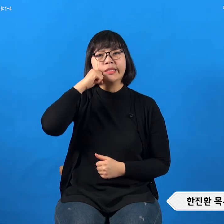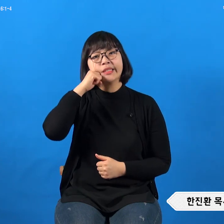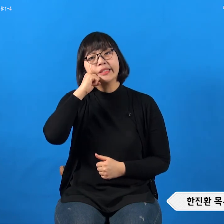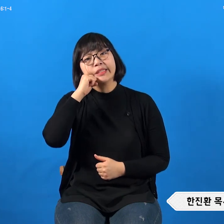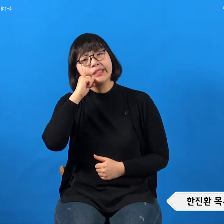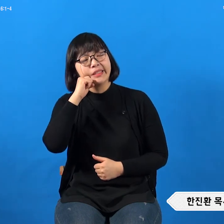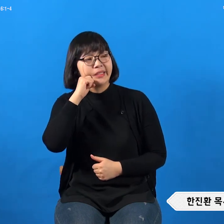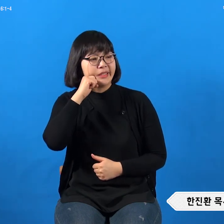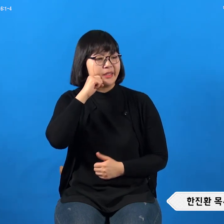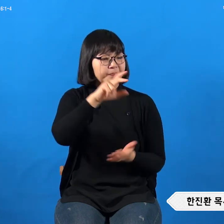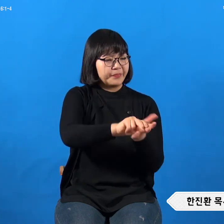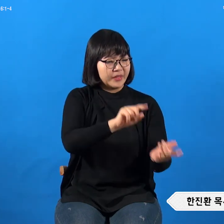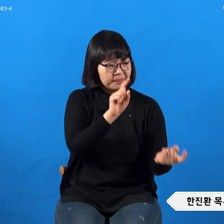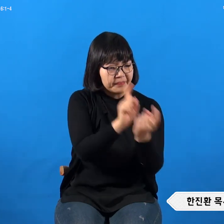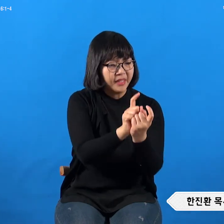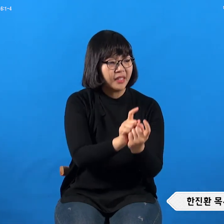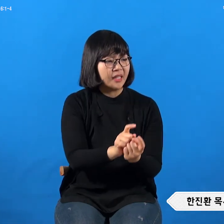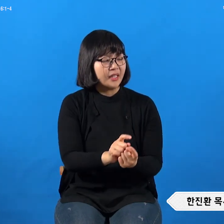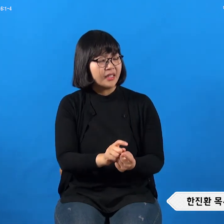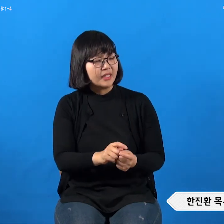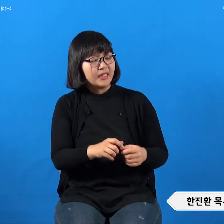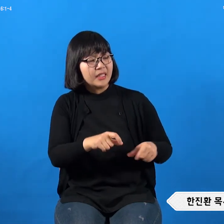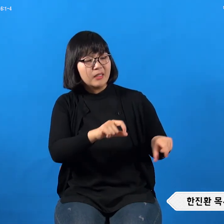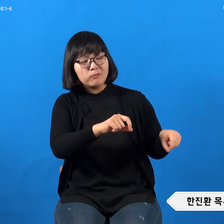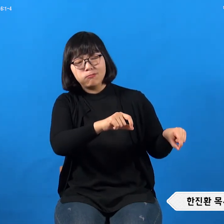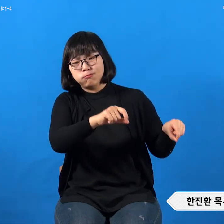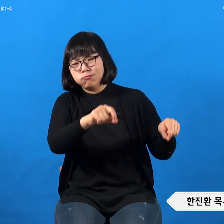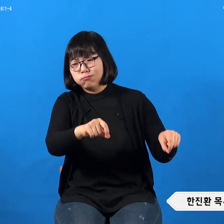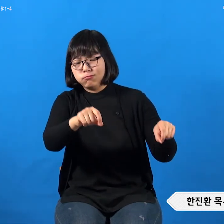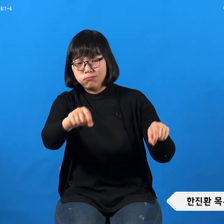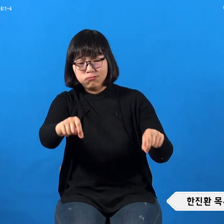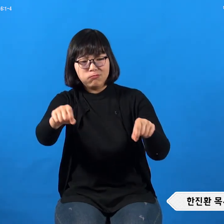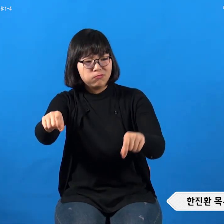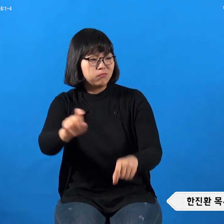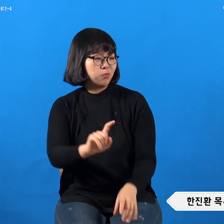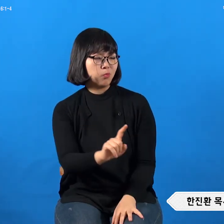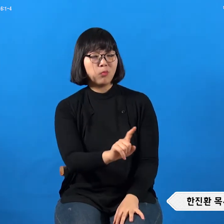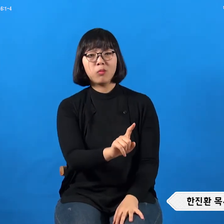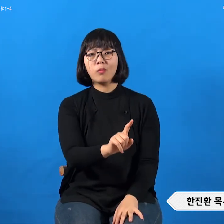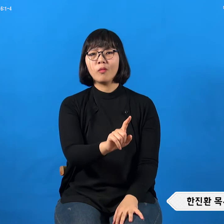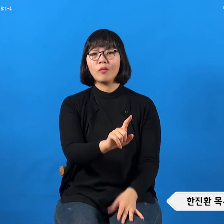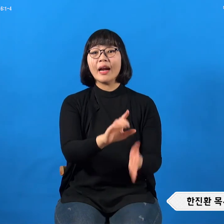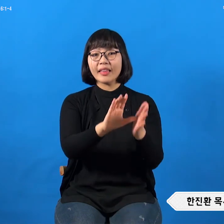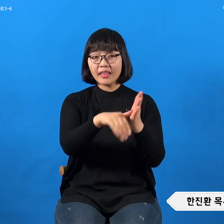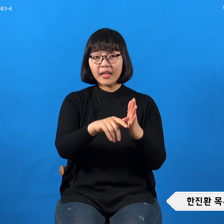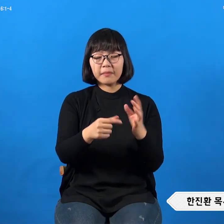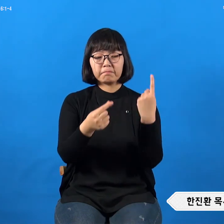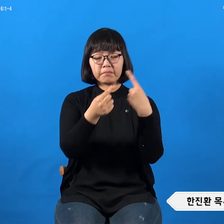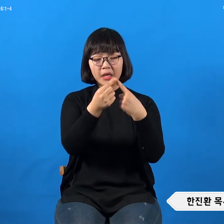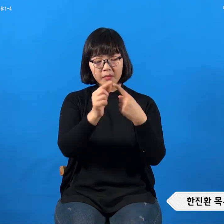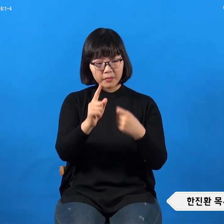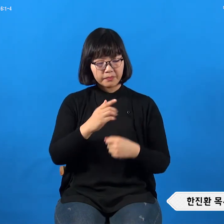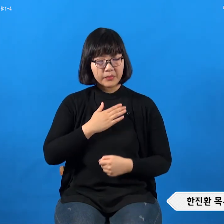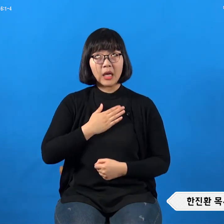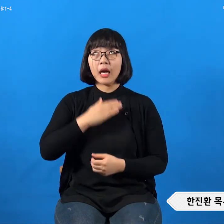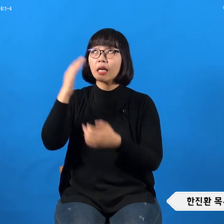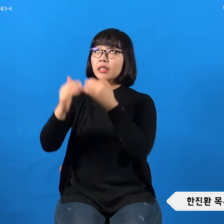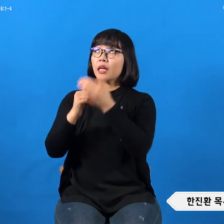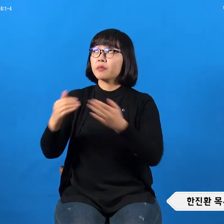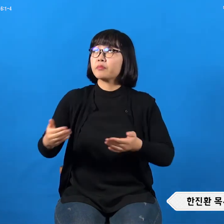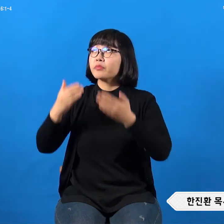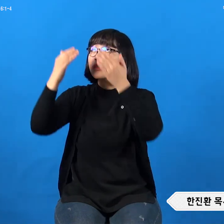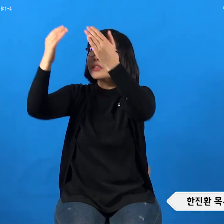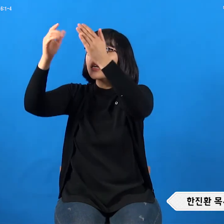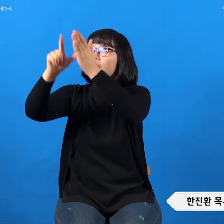꼬이고 될 것도 안 되고 자꾸 그렇다면 제일 먼저 생각해야 될 것이 내가 하나님께 바치는 일에